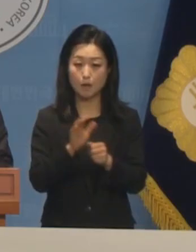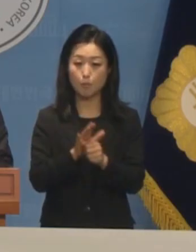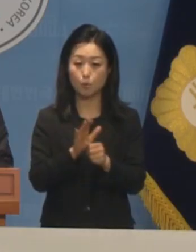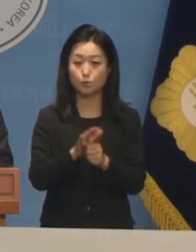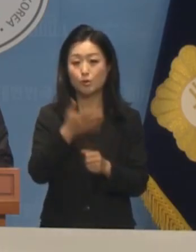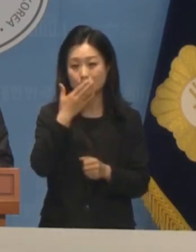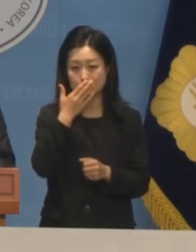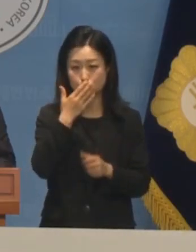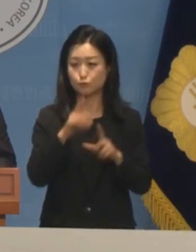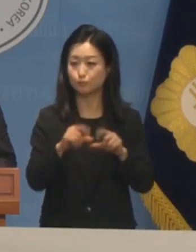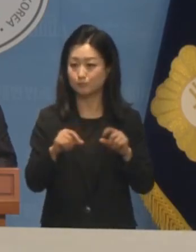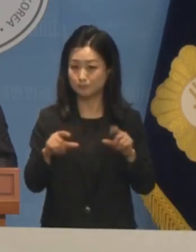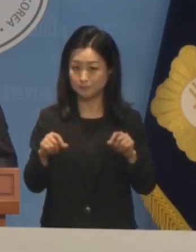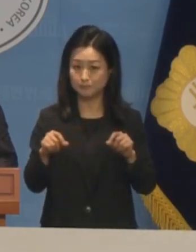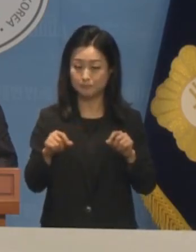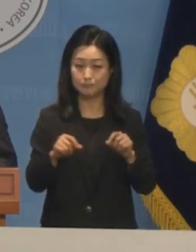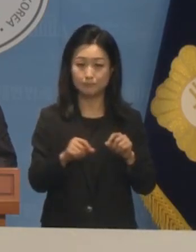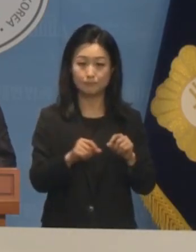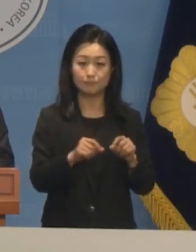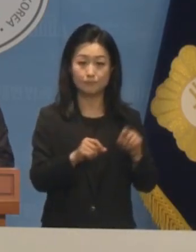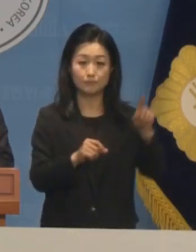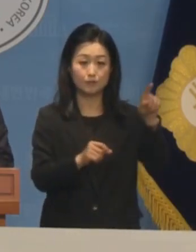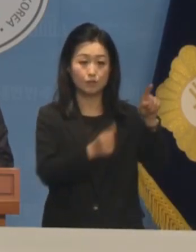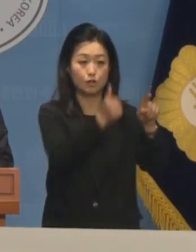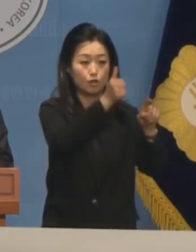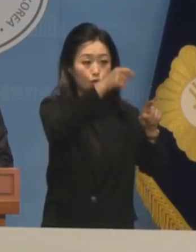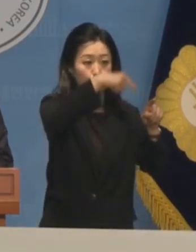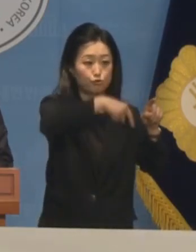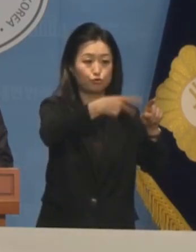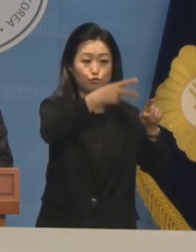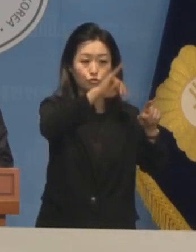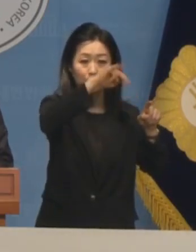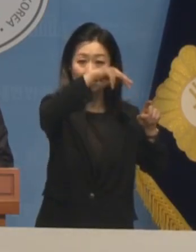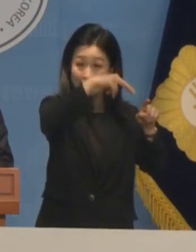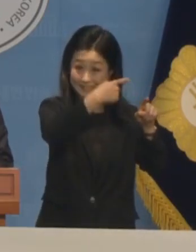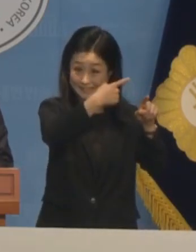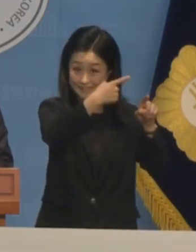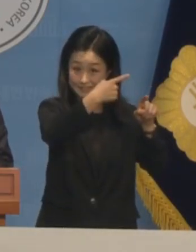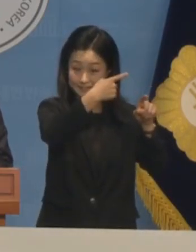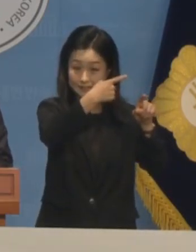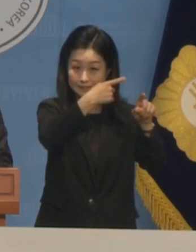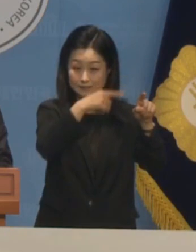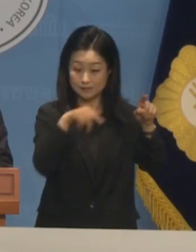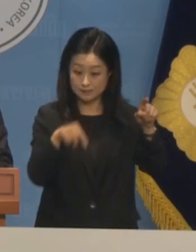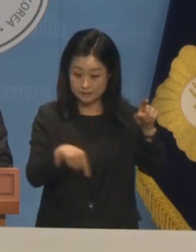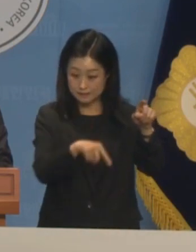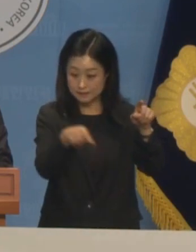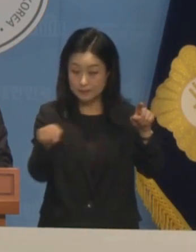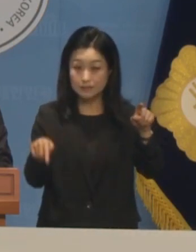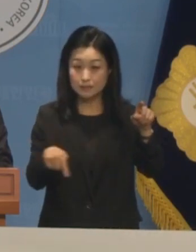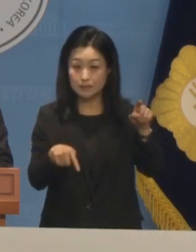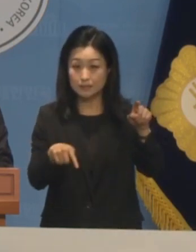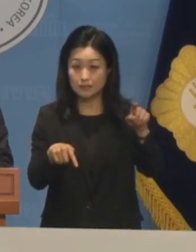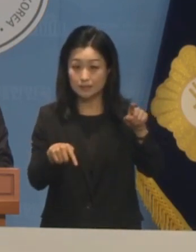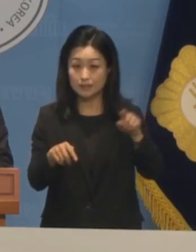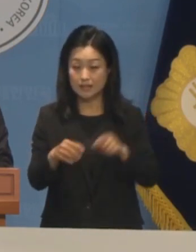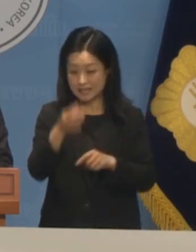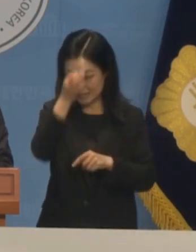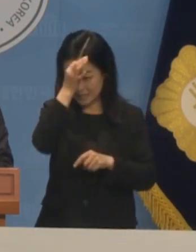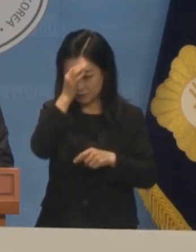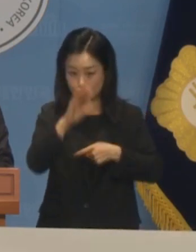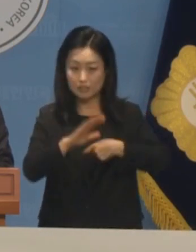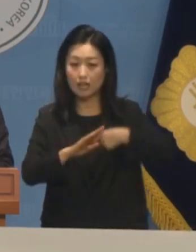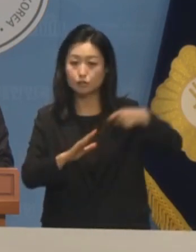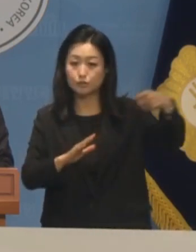건강보조식품인 제조 대기업 일동 후디스의 상표권 침해 등 기술 탈취, 소송 갑질,